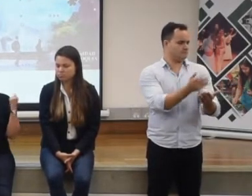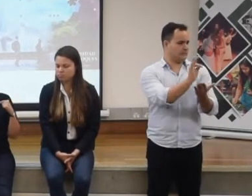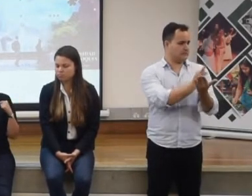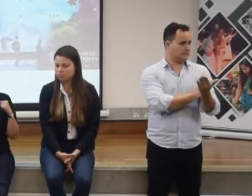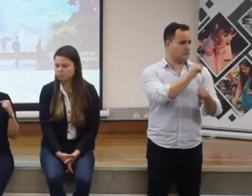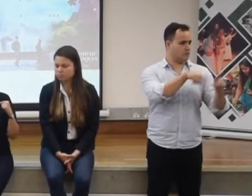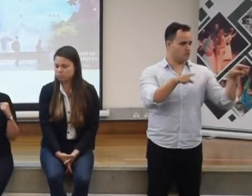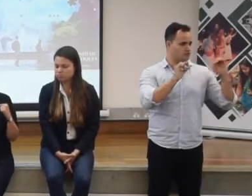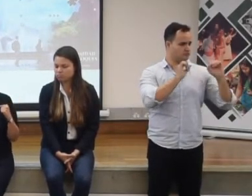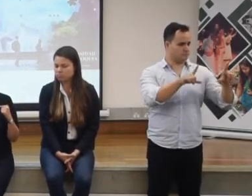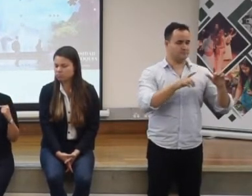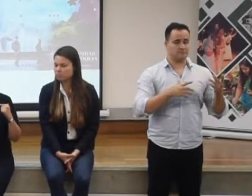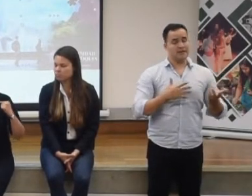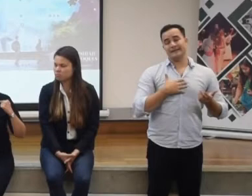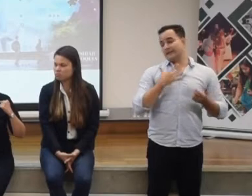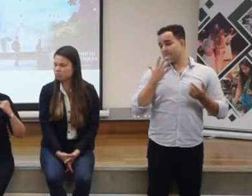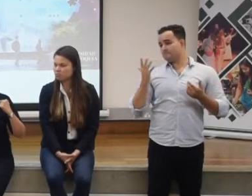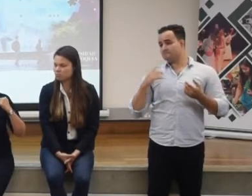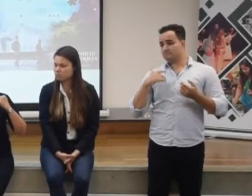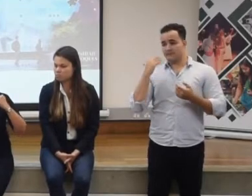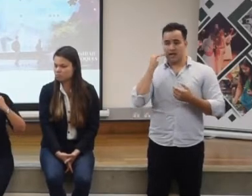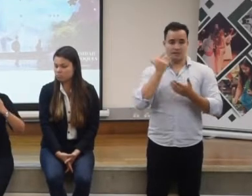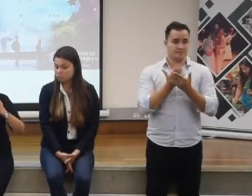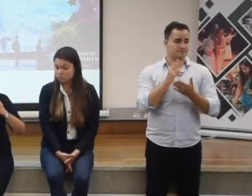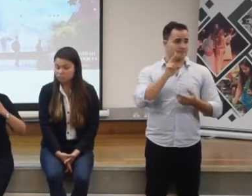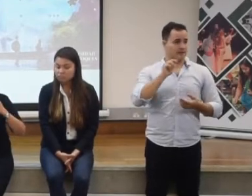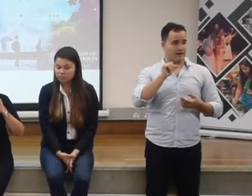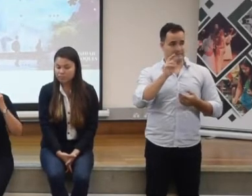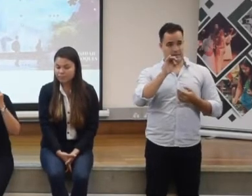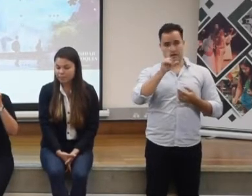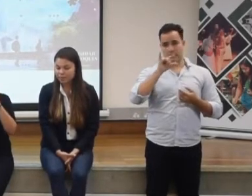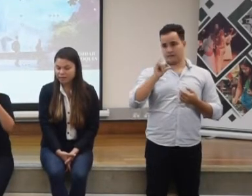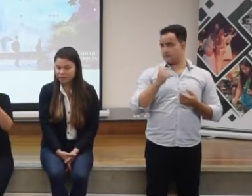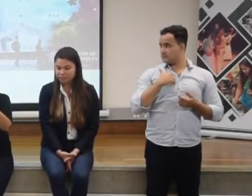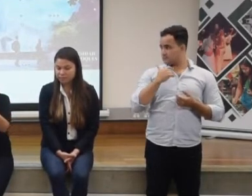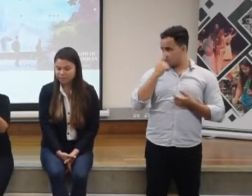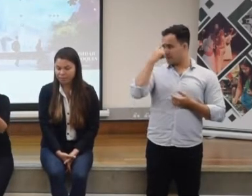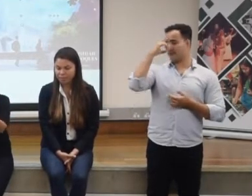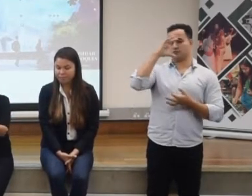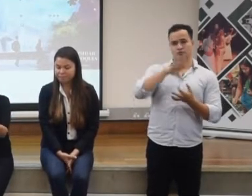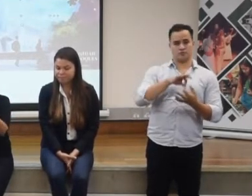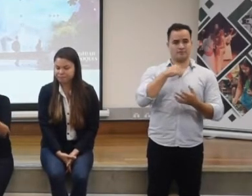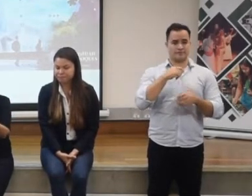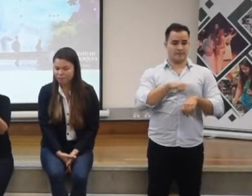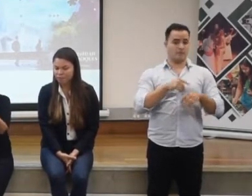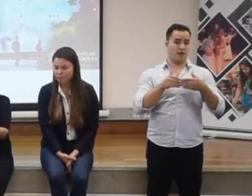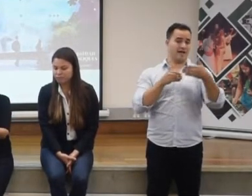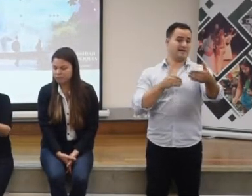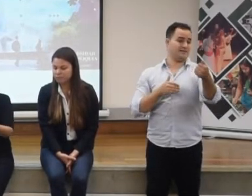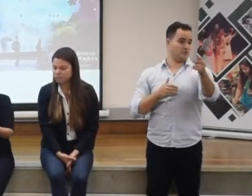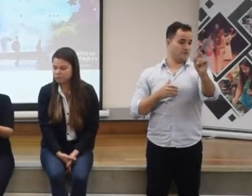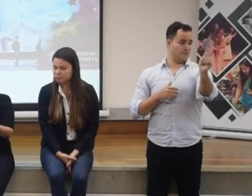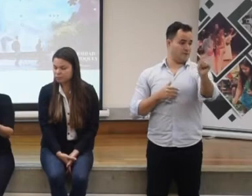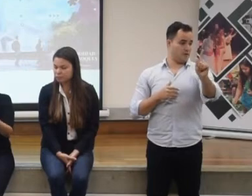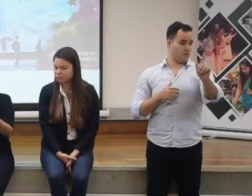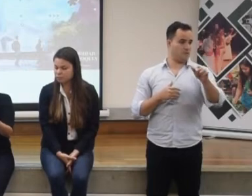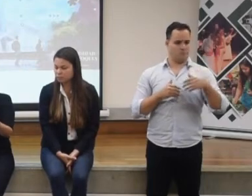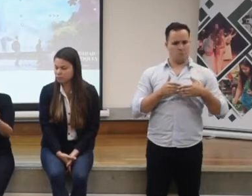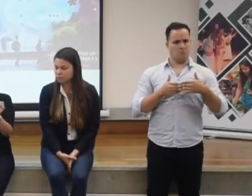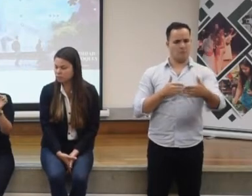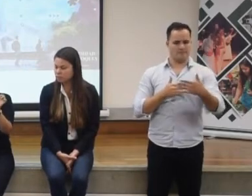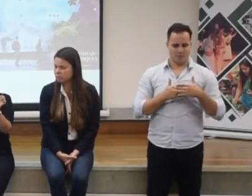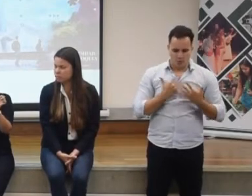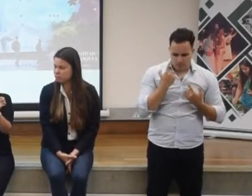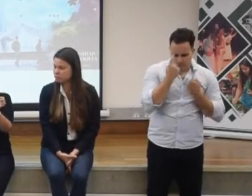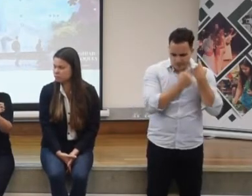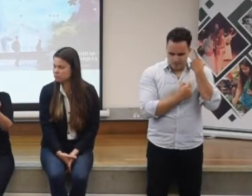Pero lo que está proponiendo Natalia es que nos tomemos este tiempo para preparar la propuesta del cómo